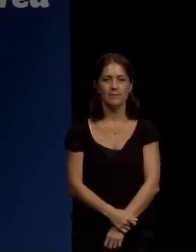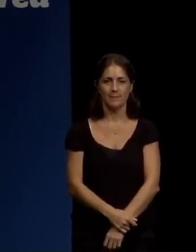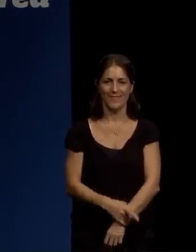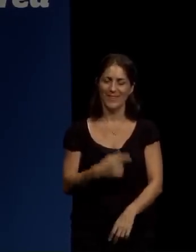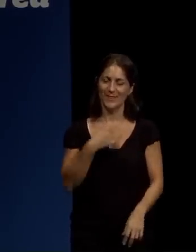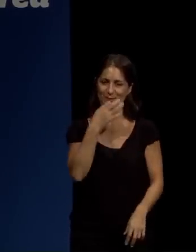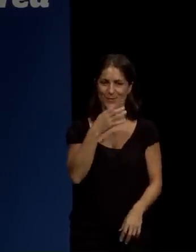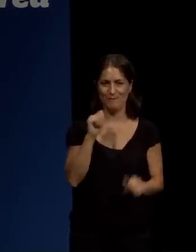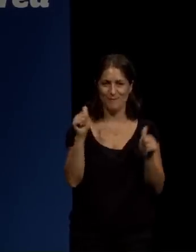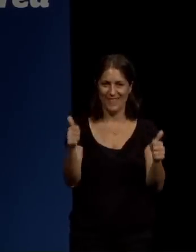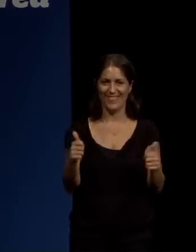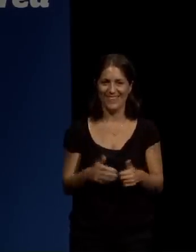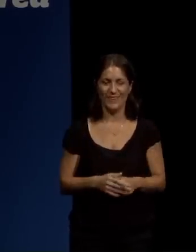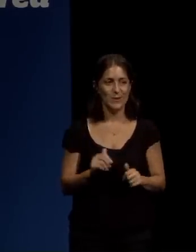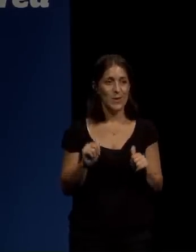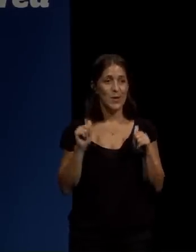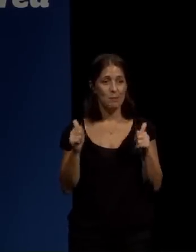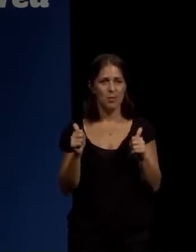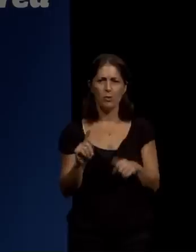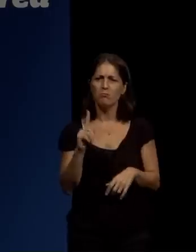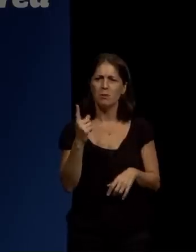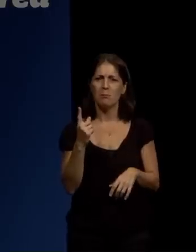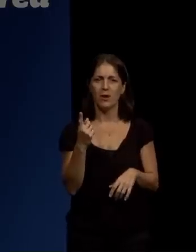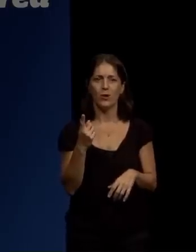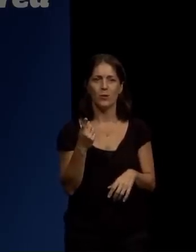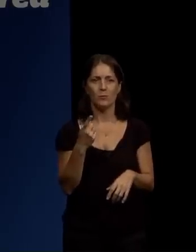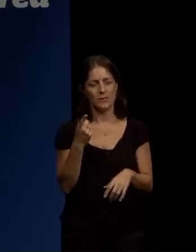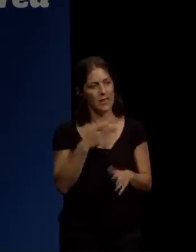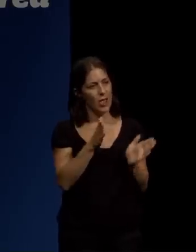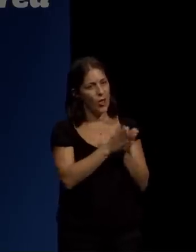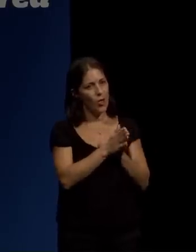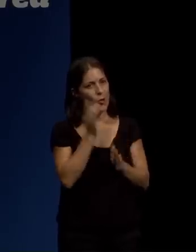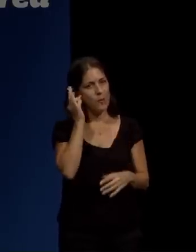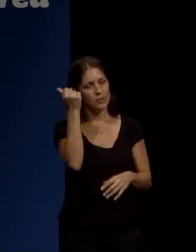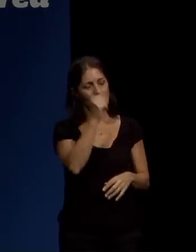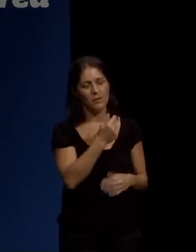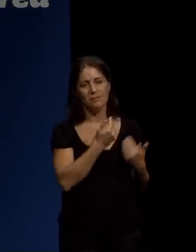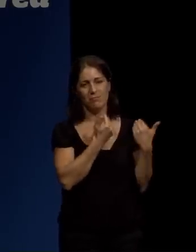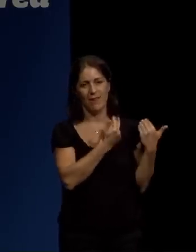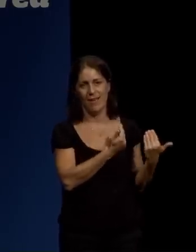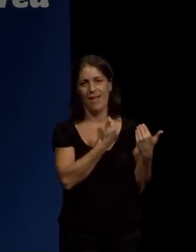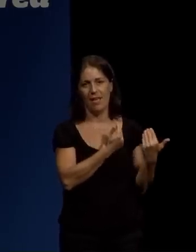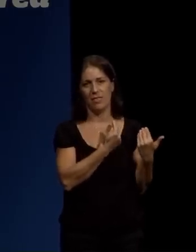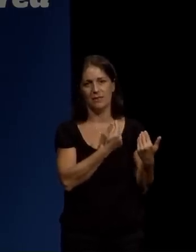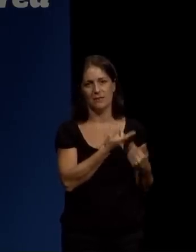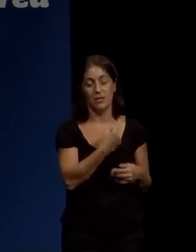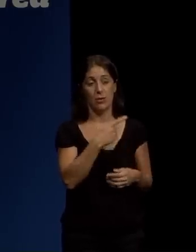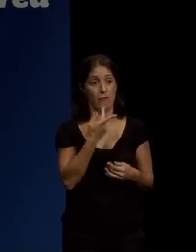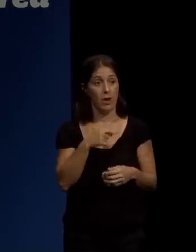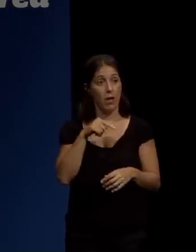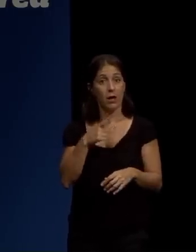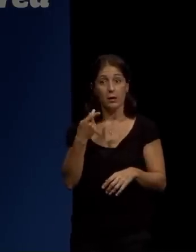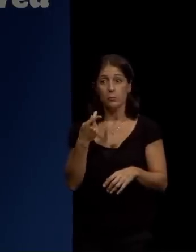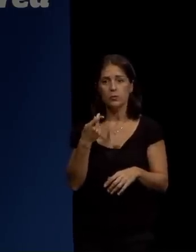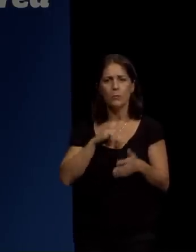Comezo con un agradecemento moi grande a todas as compañeras e os compañeiros que conforman a candidatura da